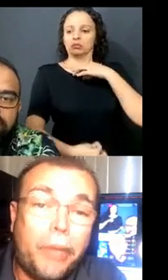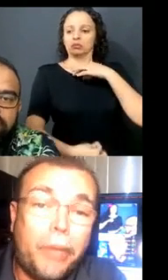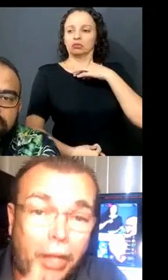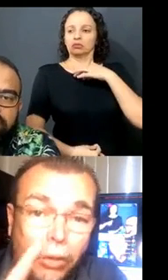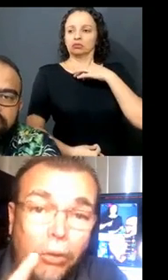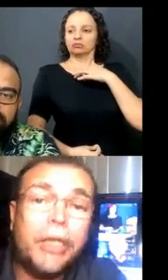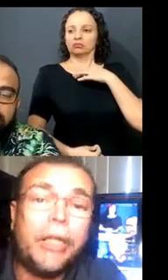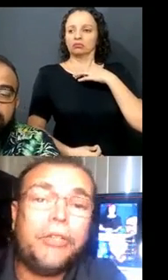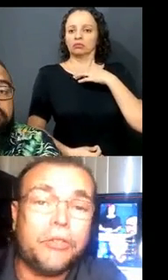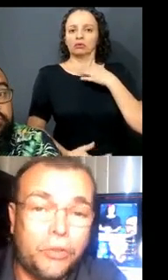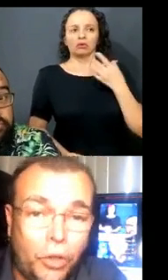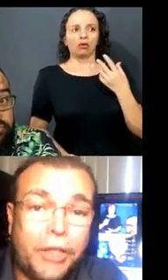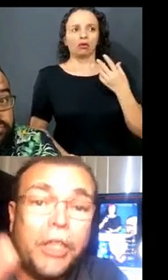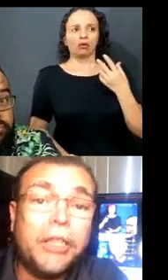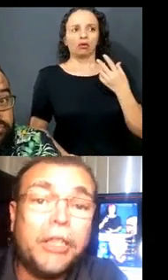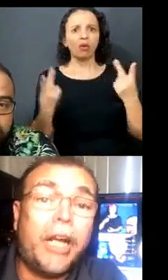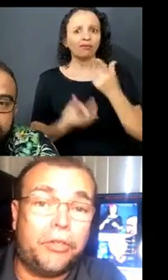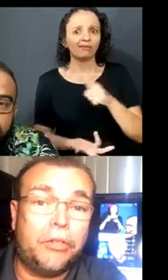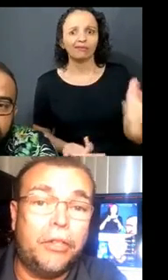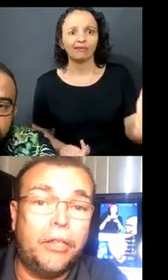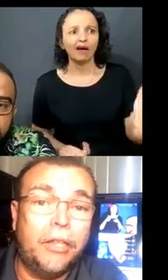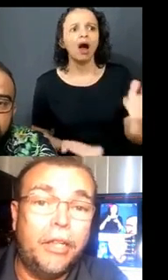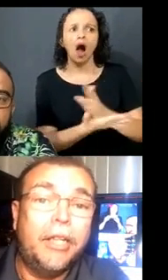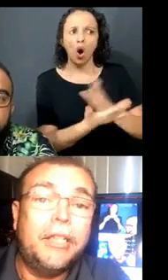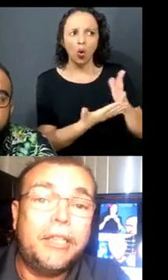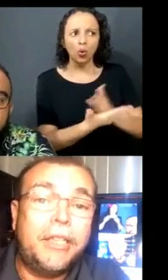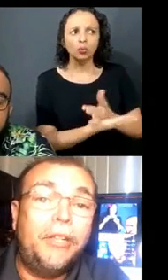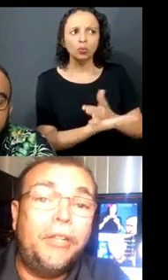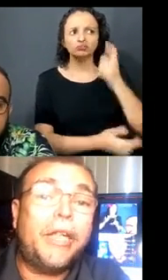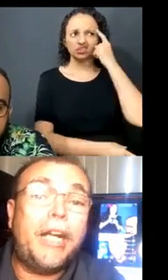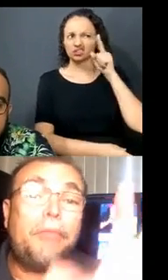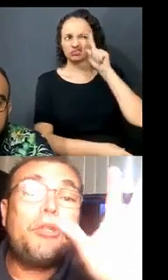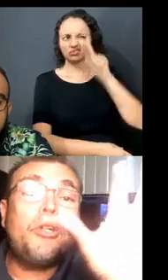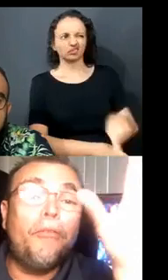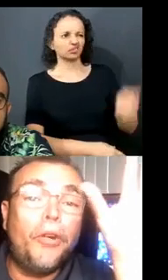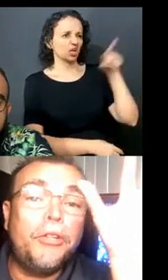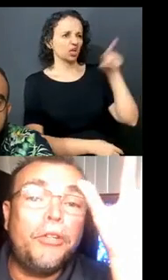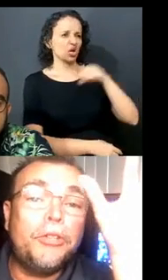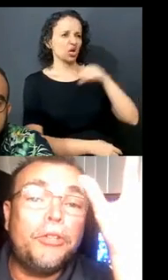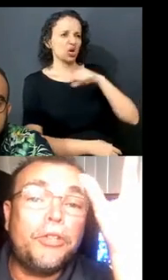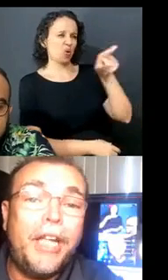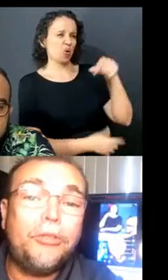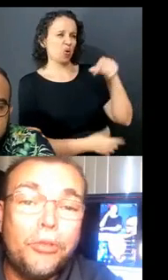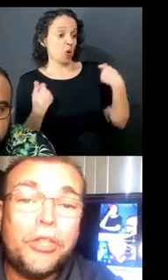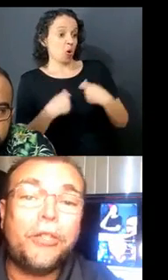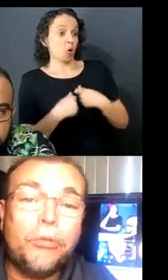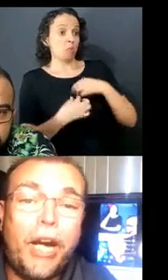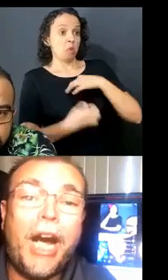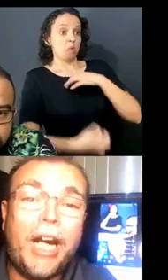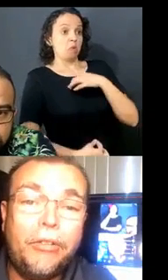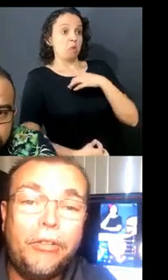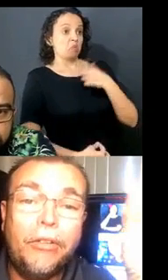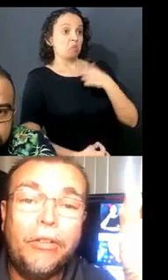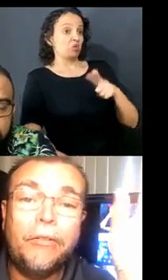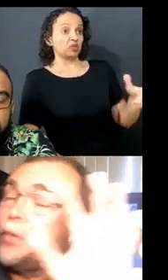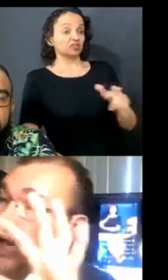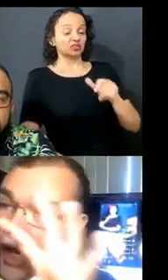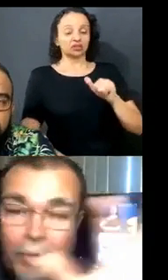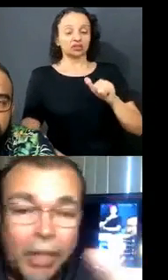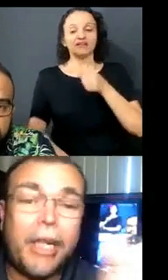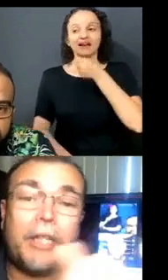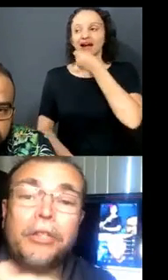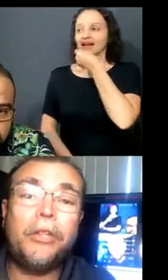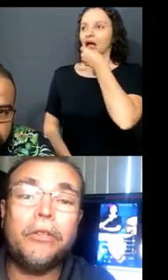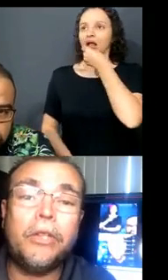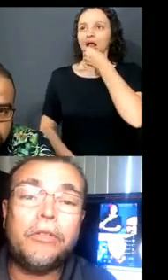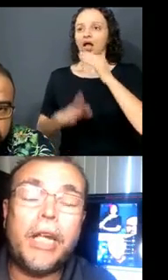não vale para algumas igrejas. Note as lives. Se a equipe de louvor não estiver dentro do santuário,